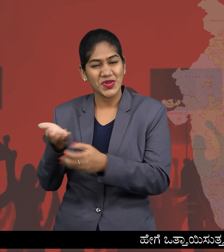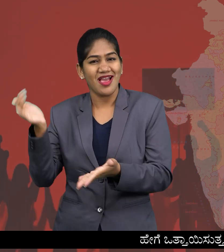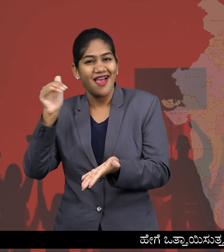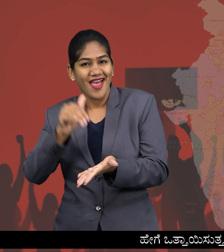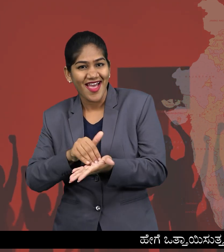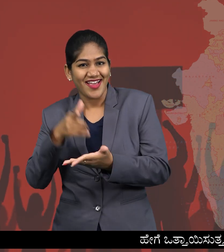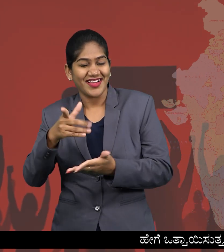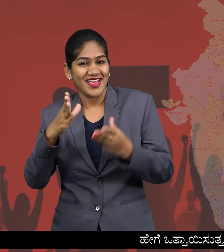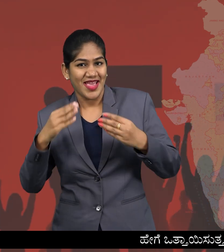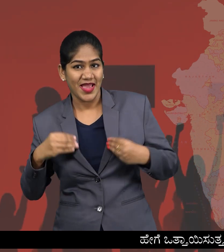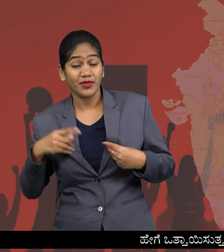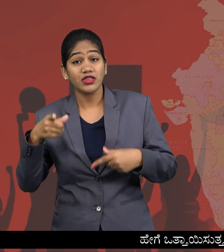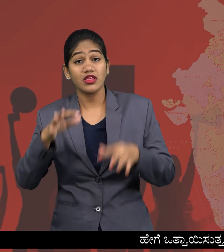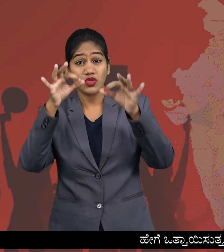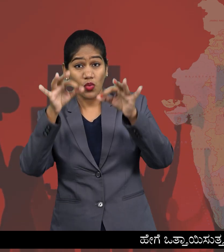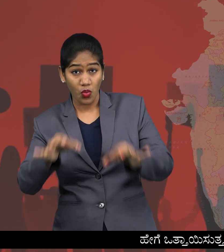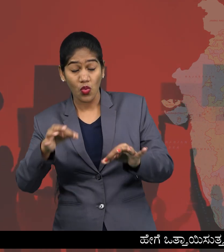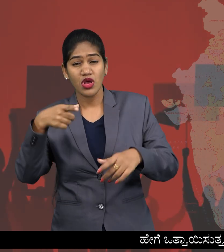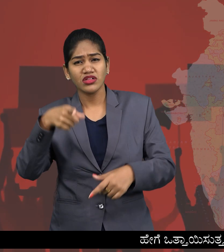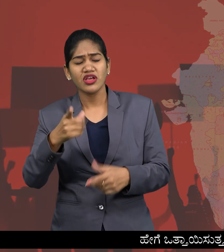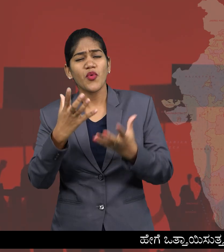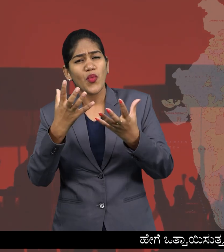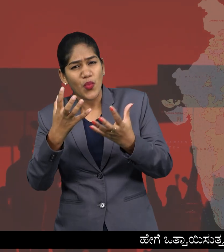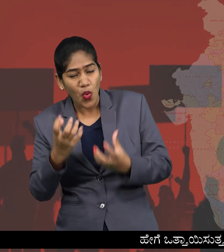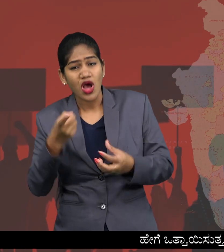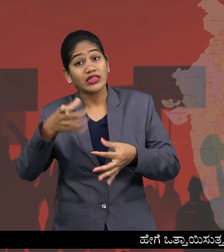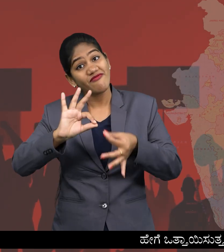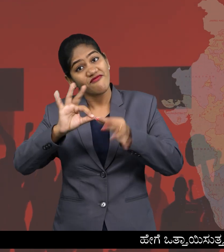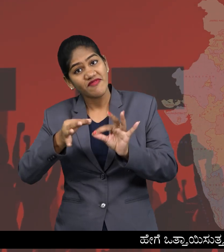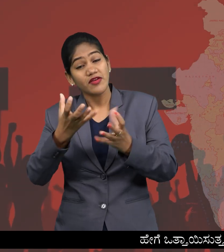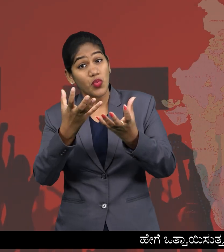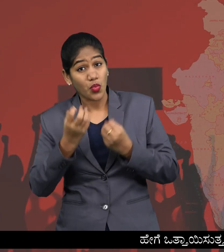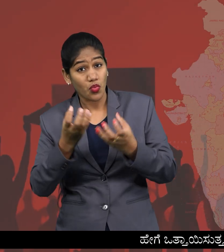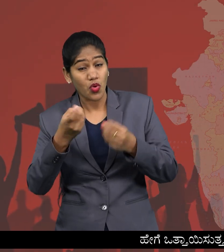ಹೇಗೆ ಒತ್ತಾಯಿಸುತ್ತದೆ ಎಂಬುದು ಸ್ಪಷ್ಟವಾಗಿದೆ.